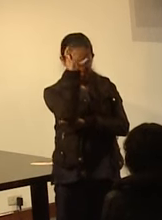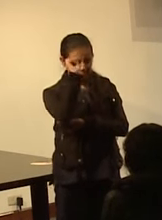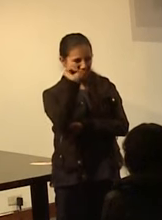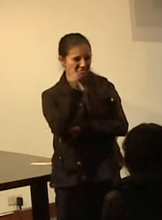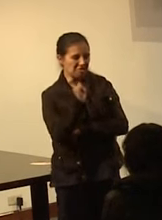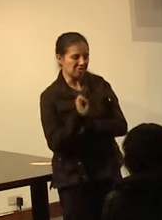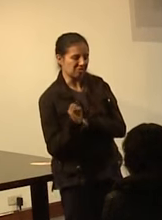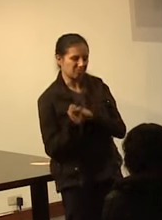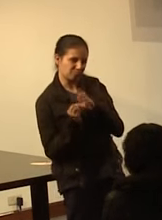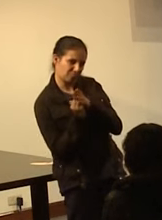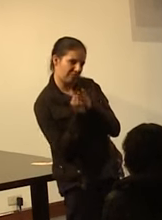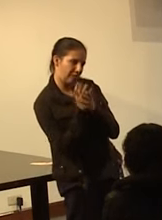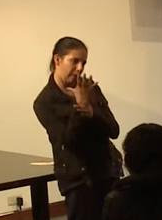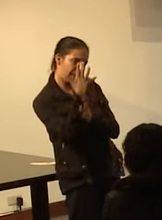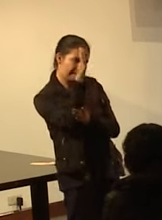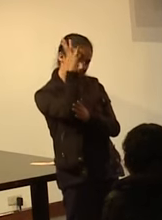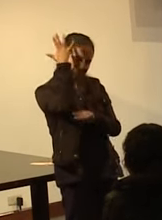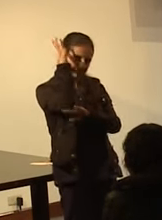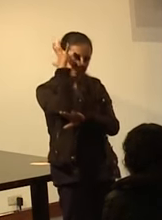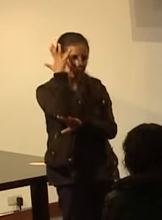Es un árbol